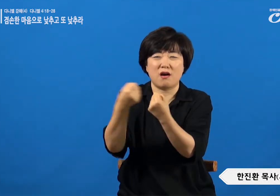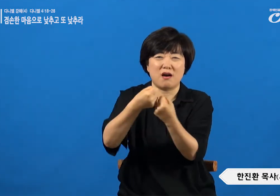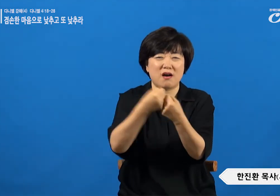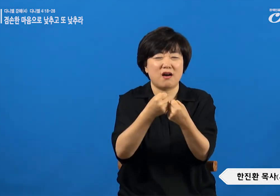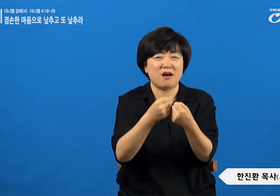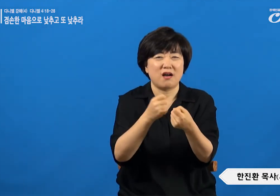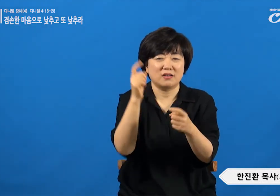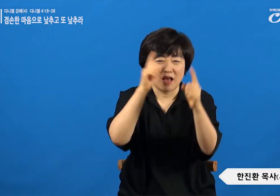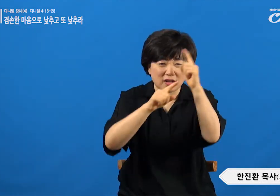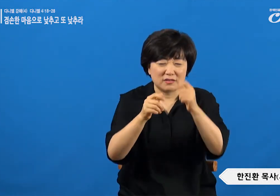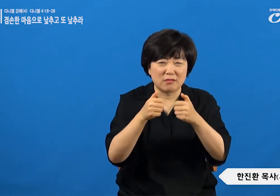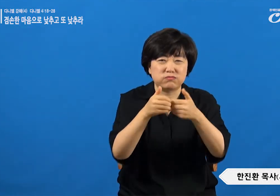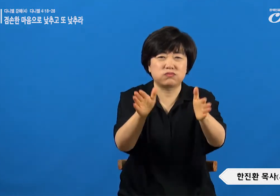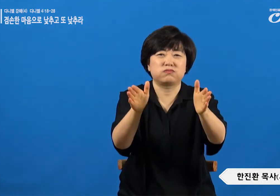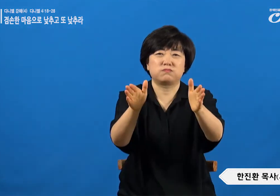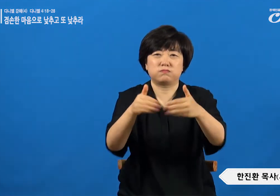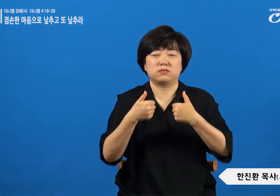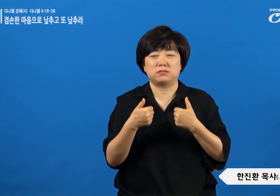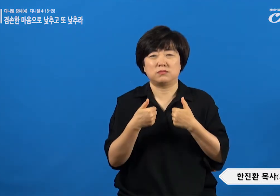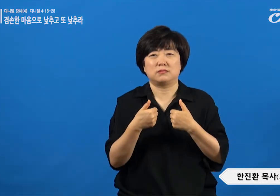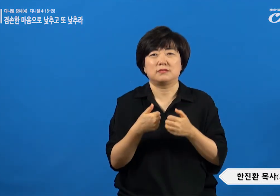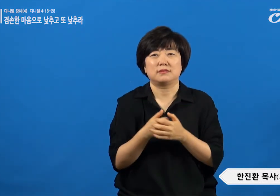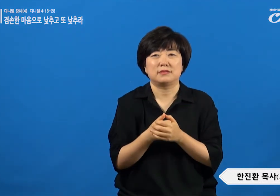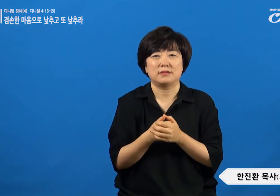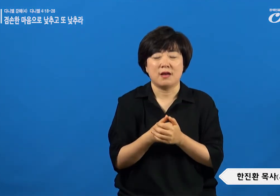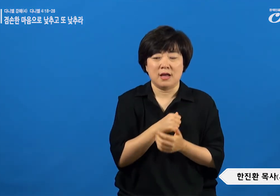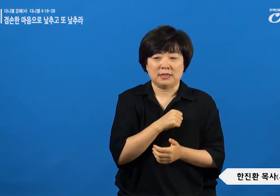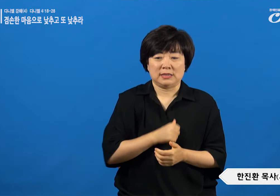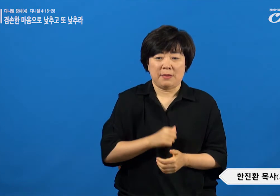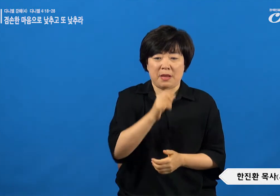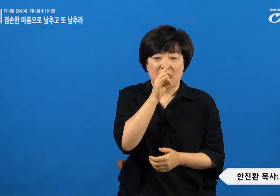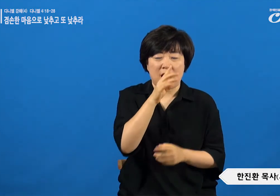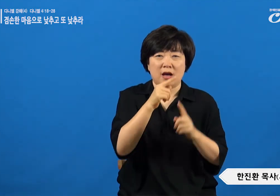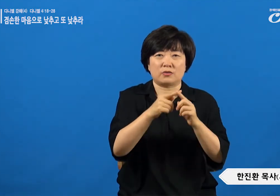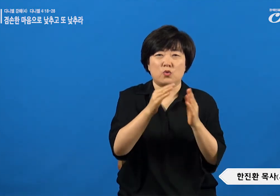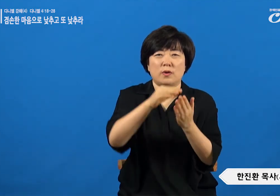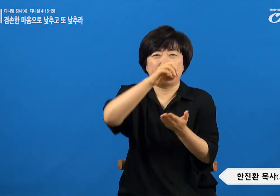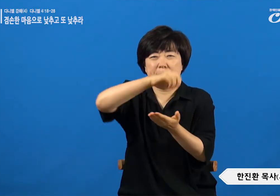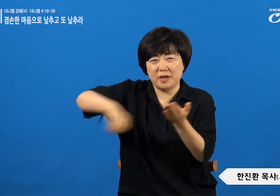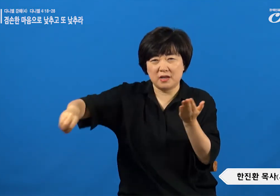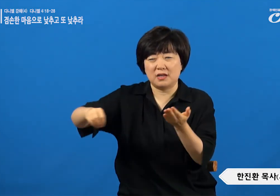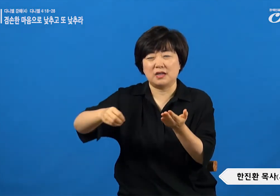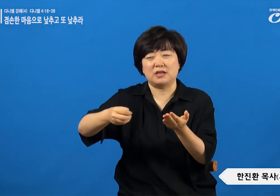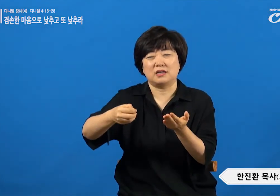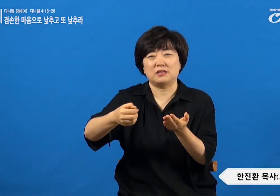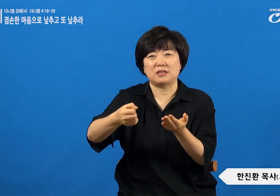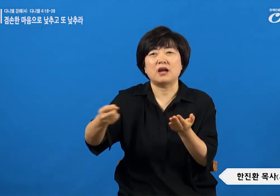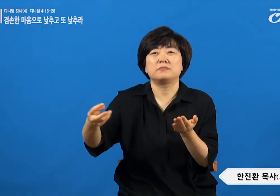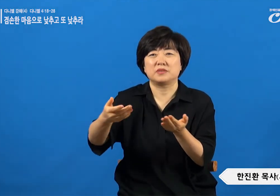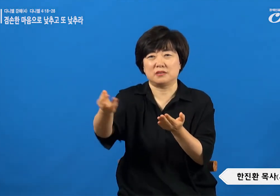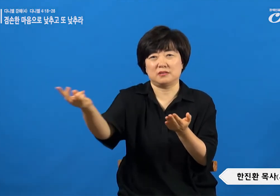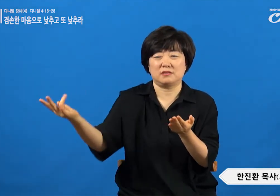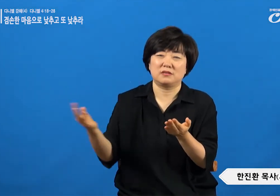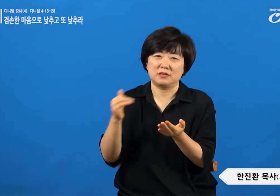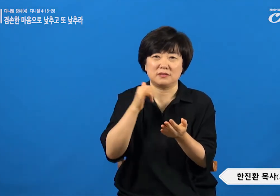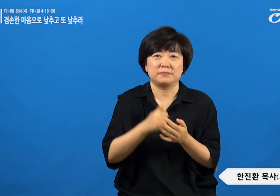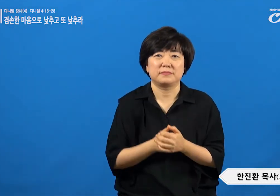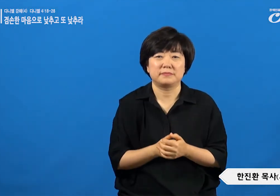서로 상처 주고 상처받고 견딜 수가 없어서 교회를 떠나는 사람들이